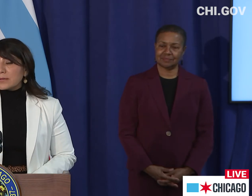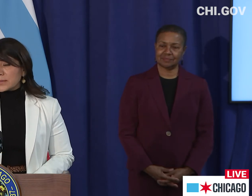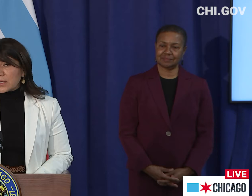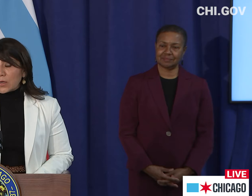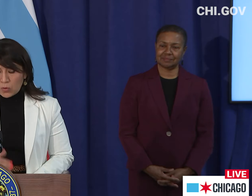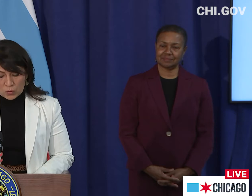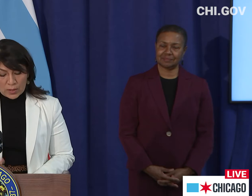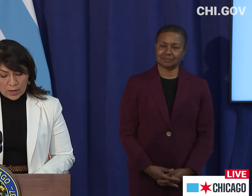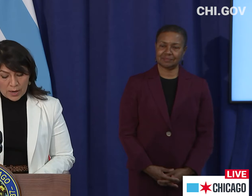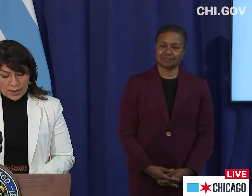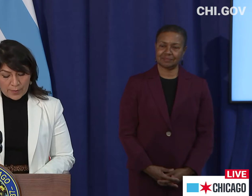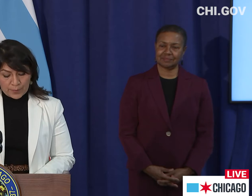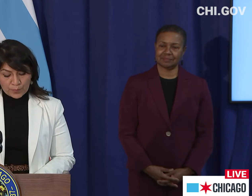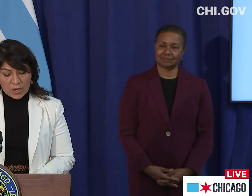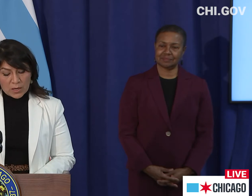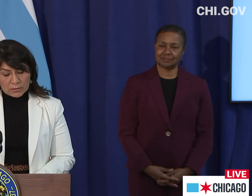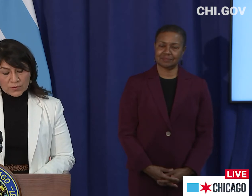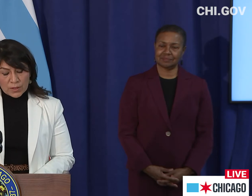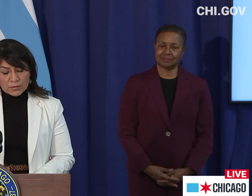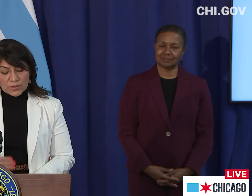sin